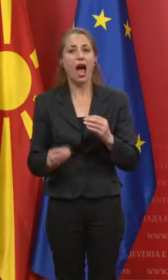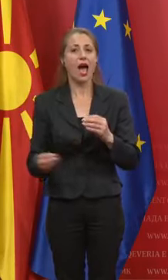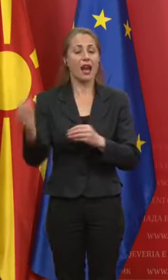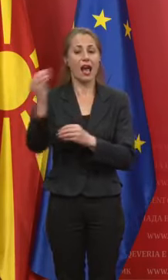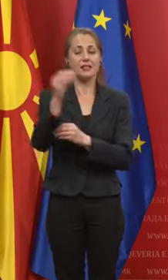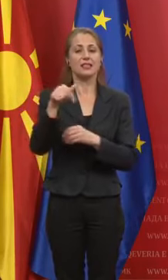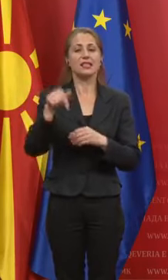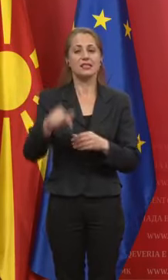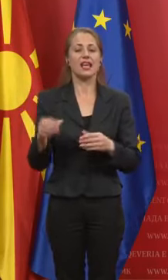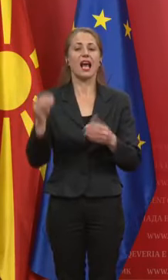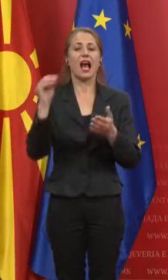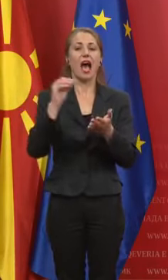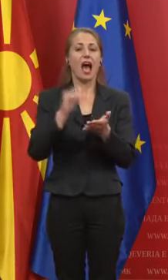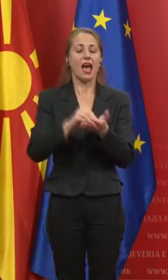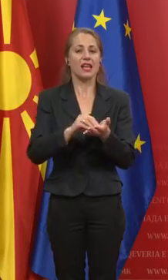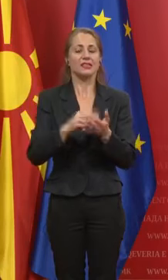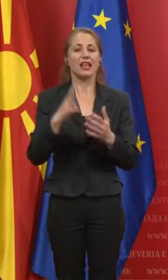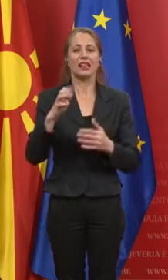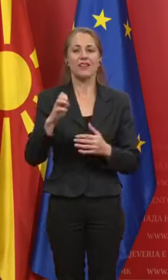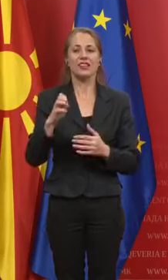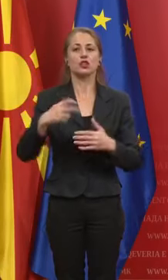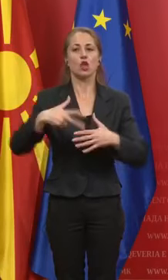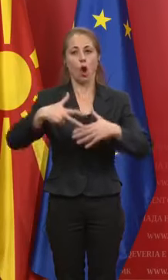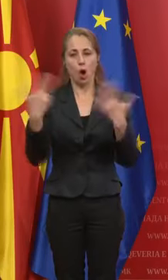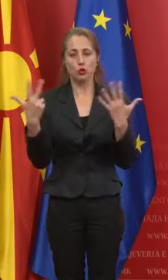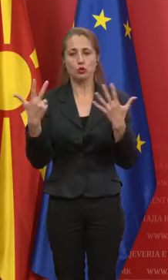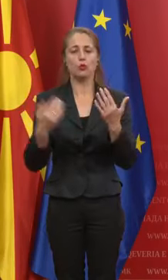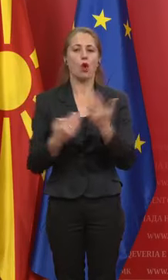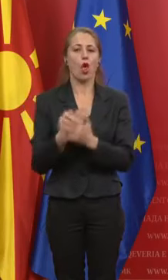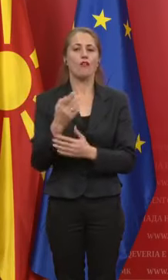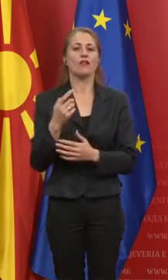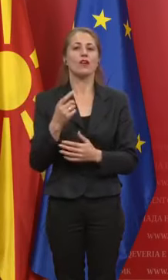сега се регистрирани 908 нови случаи.